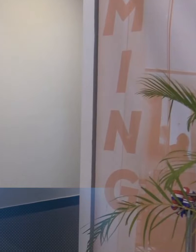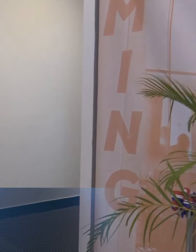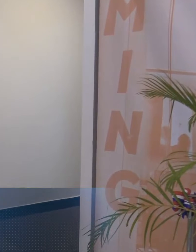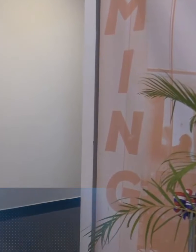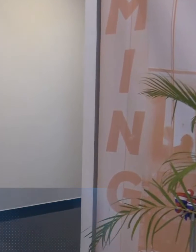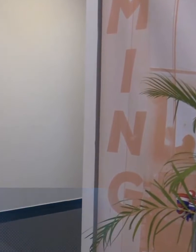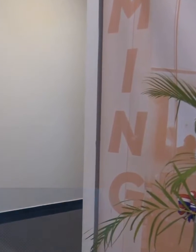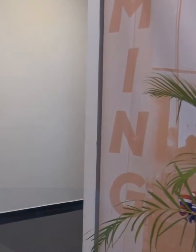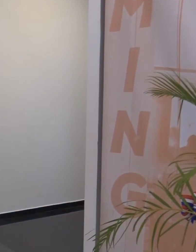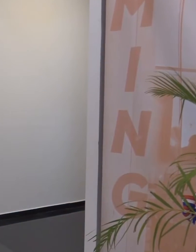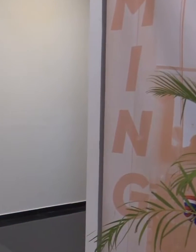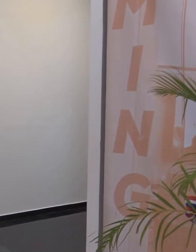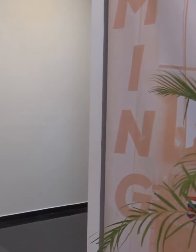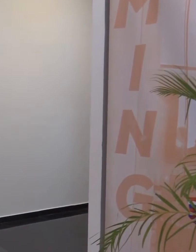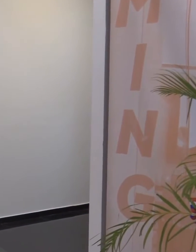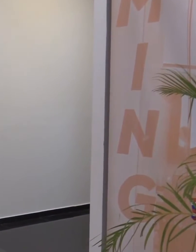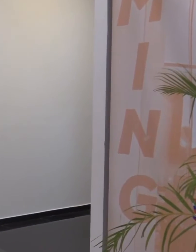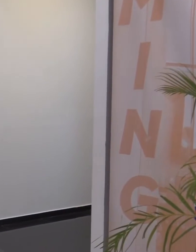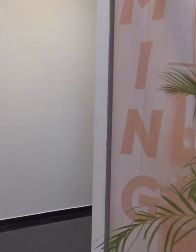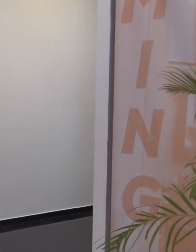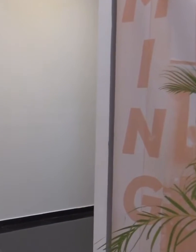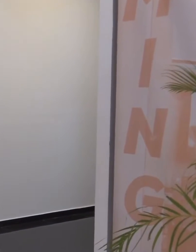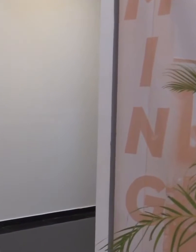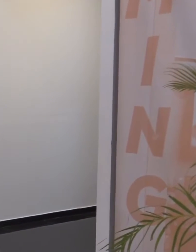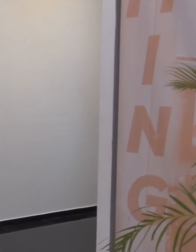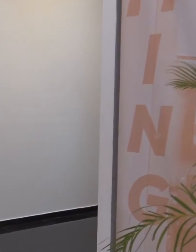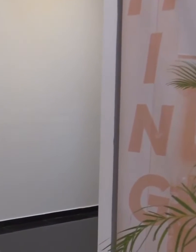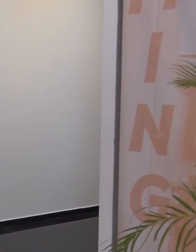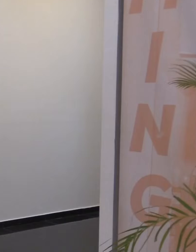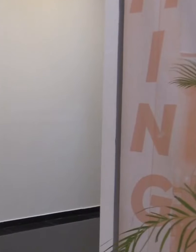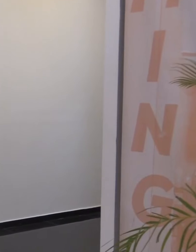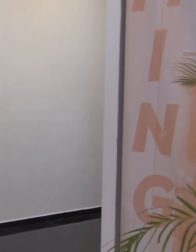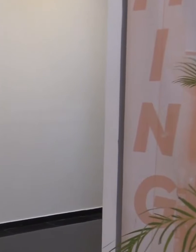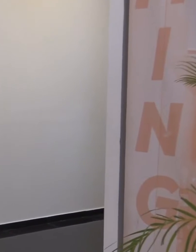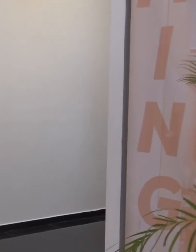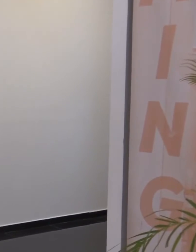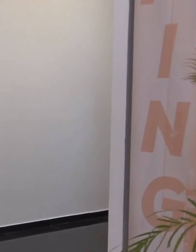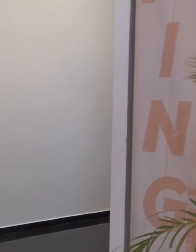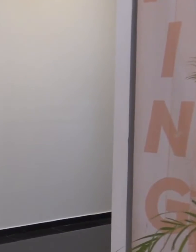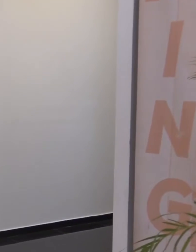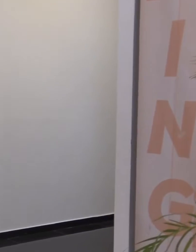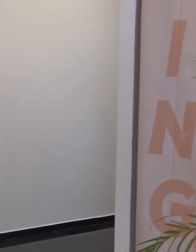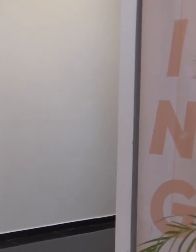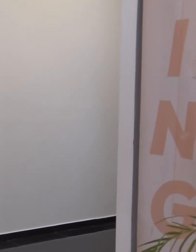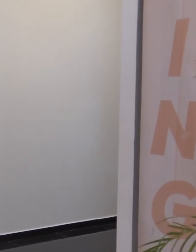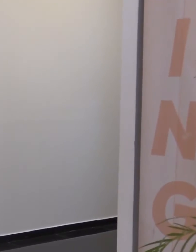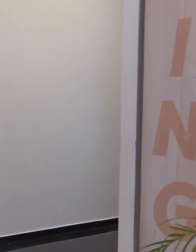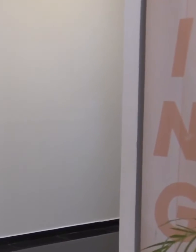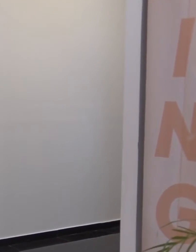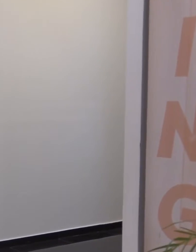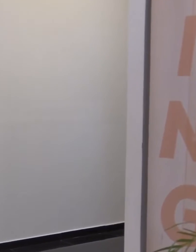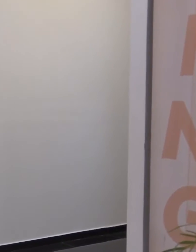de la inauguración del nuevo centro de expedición de actas y nacimientos por parte de la junta central electoral veamos